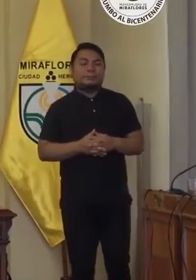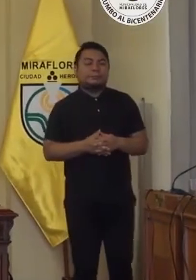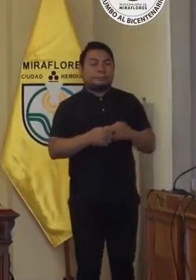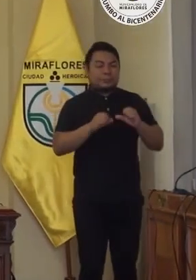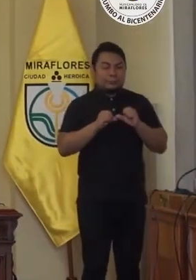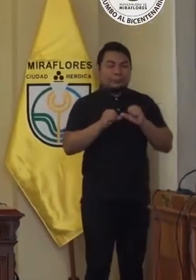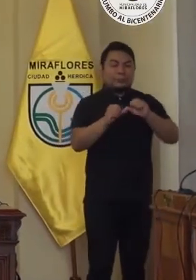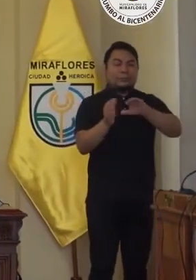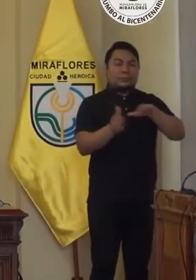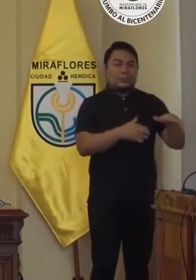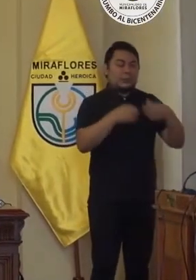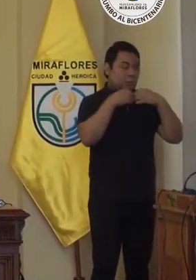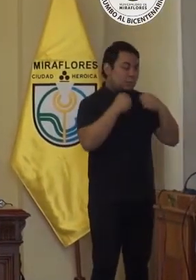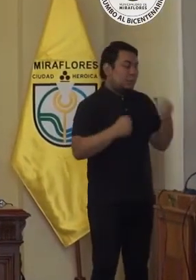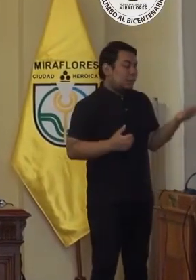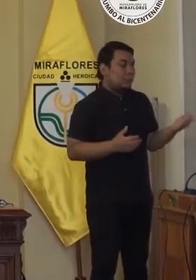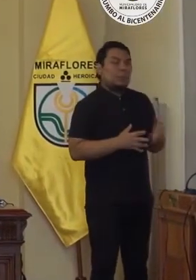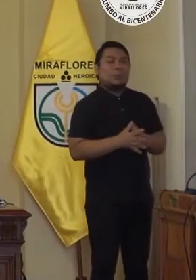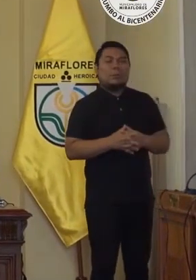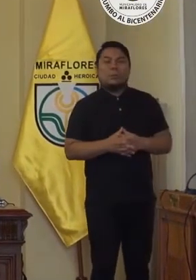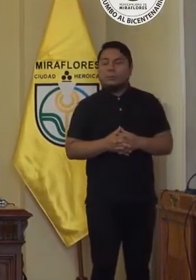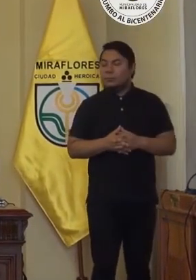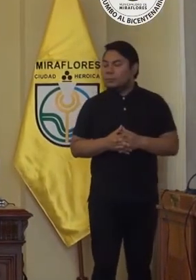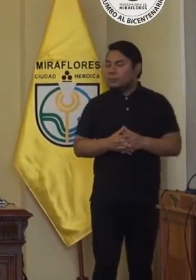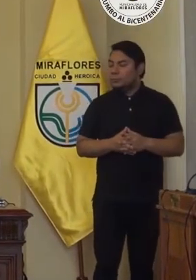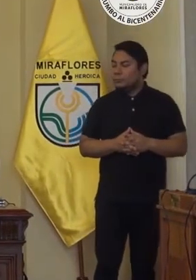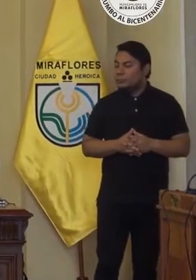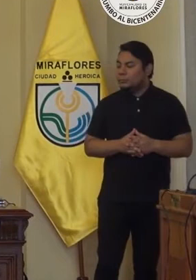Seguimos, secretaria general, si fuera tan amable.